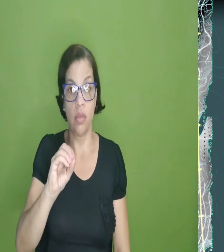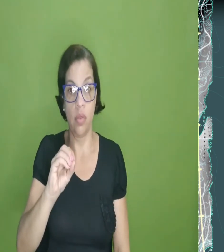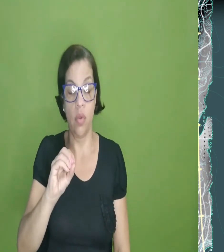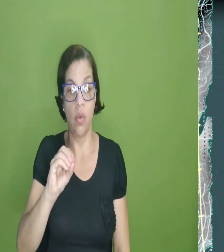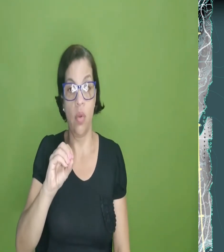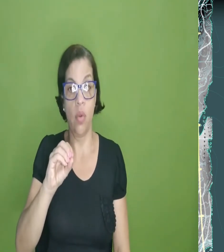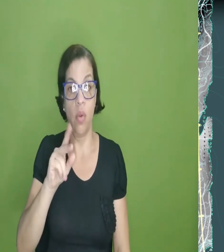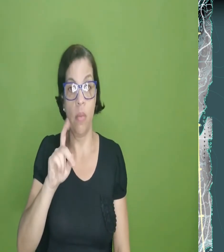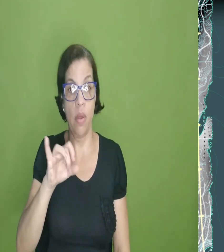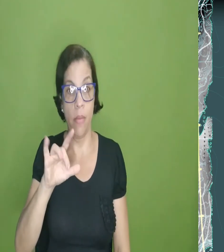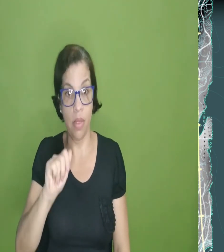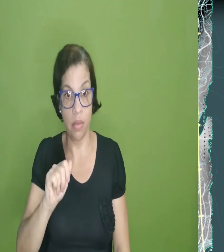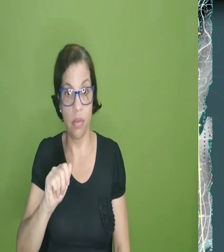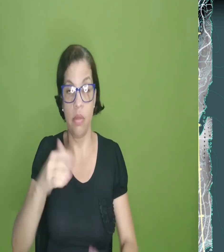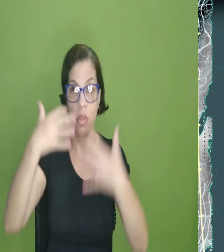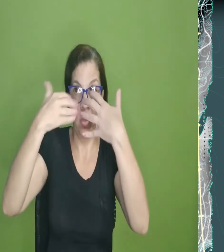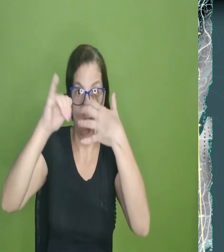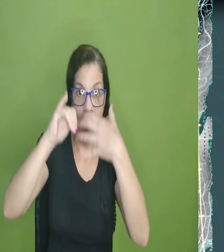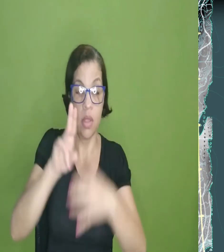de atenção com hiperatividade.